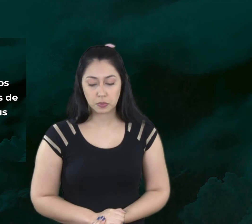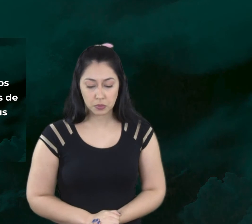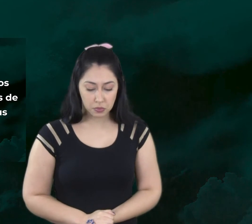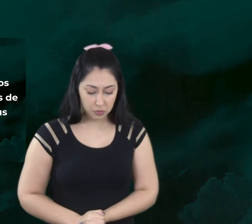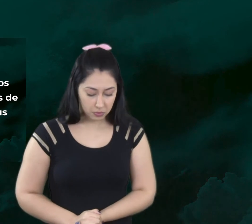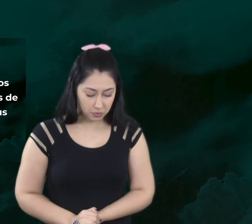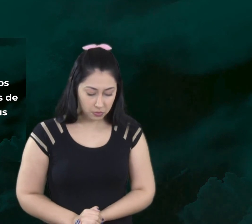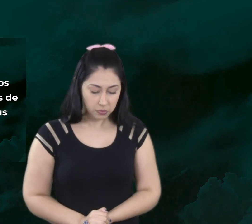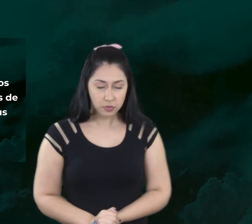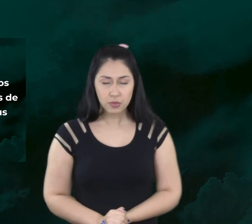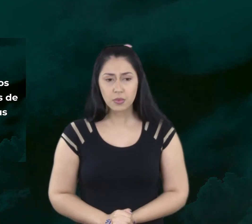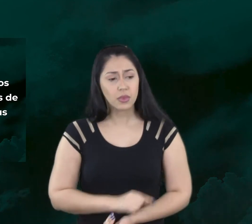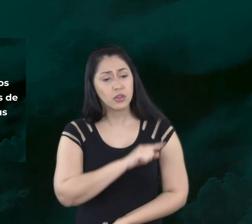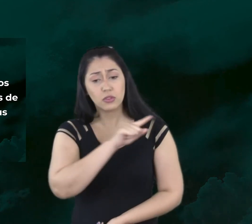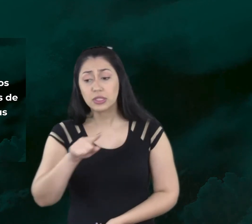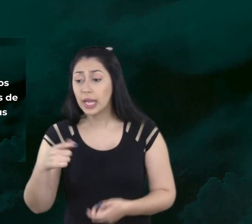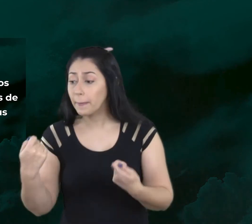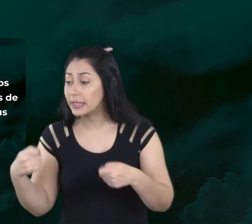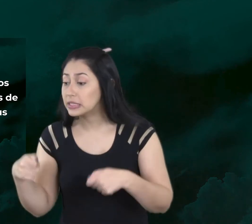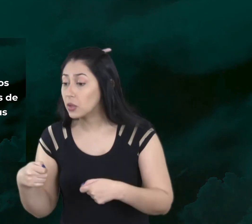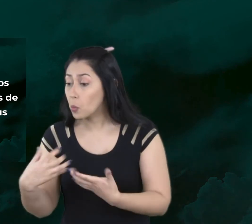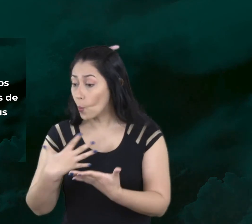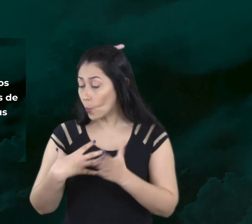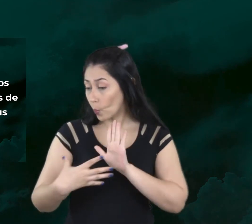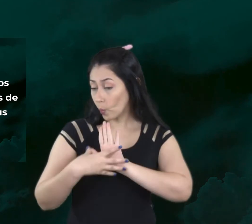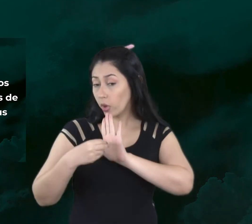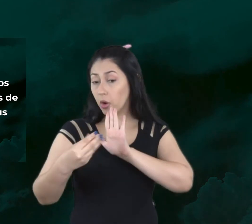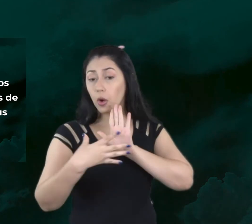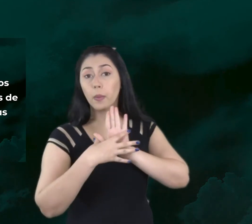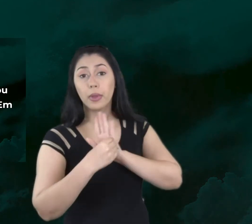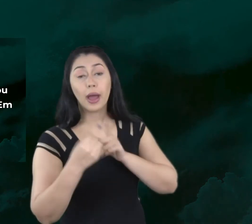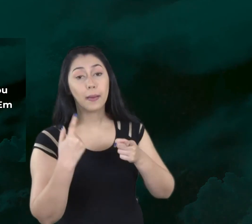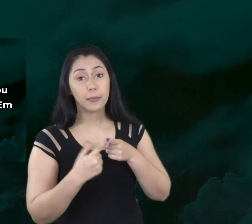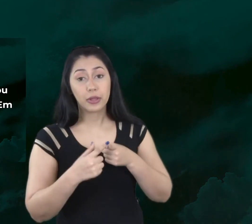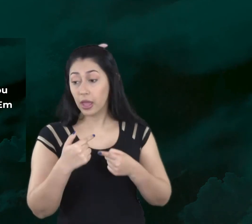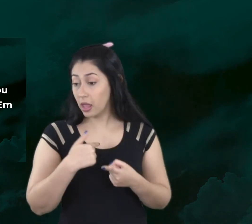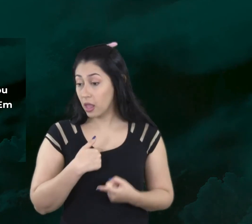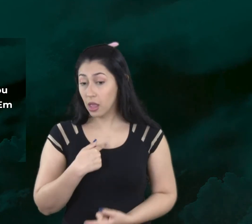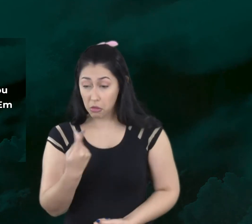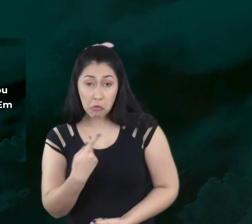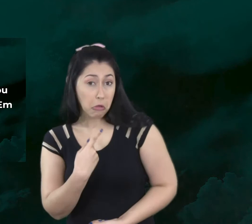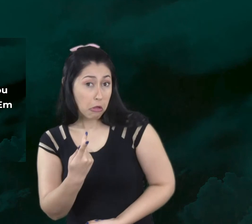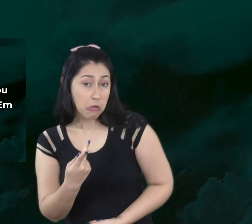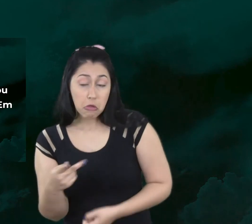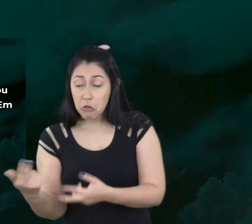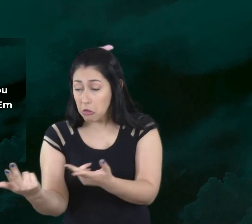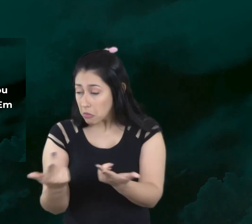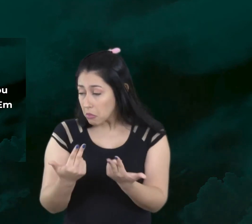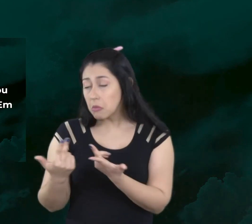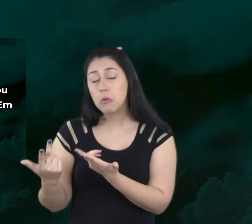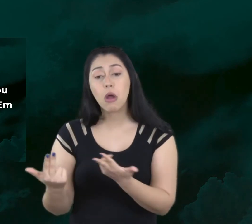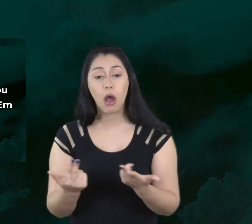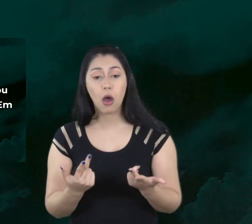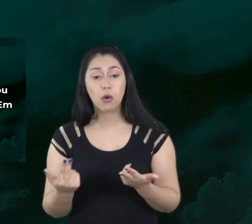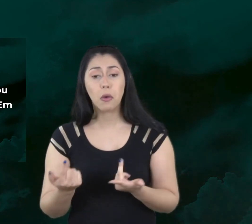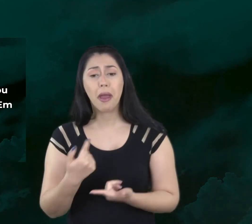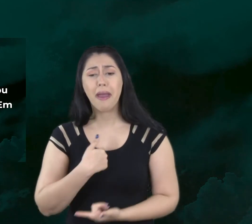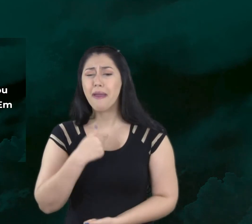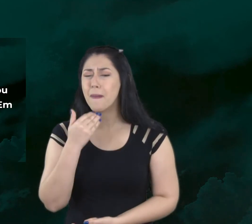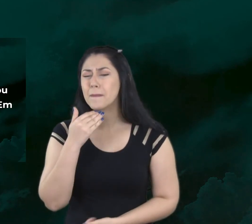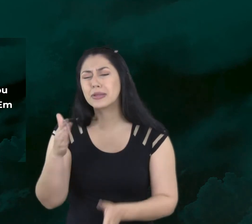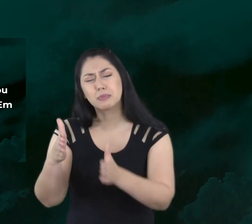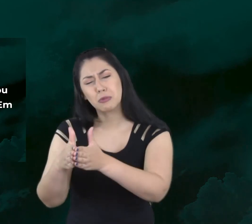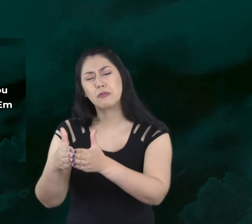Sede qual eu sou, pois também eu sou como vós. Irmãos, assim vos suplico, em